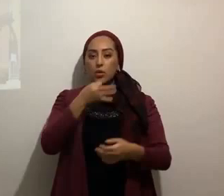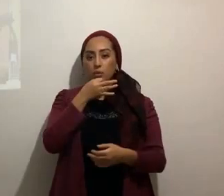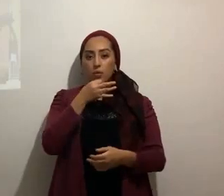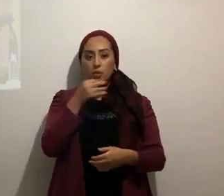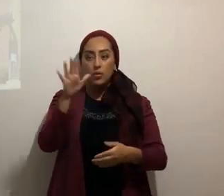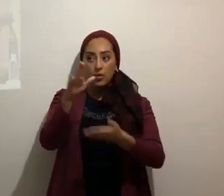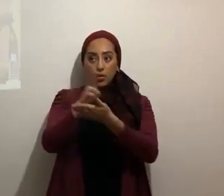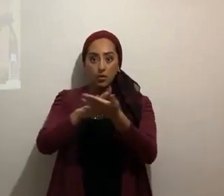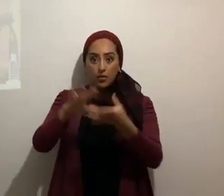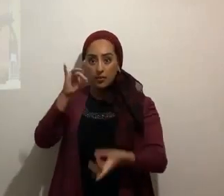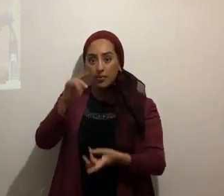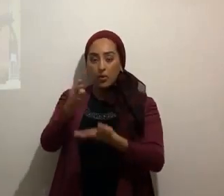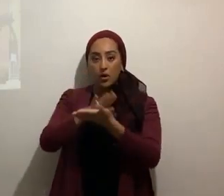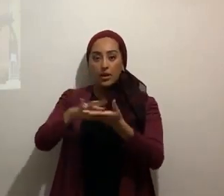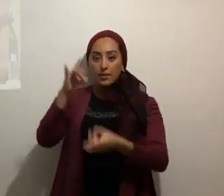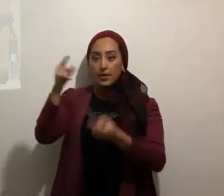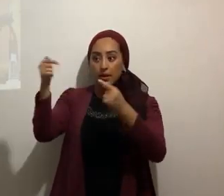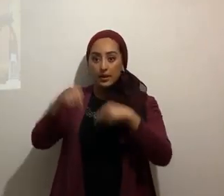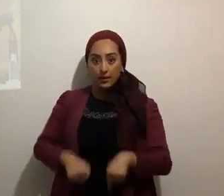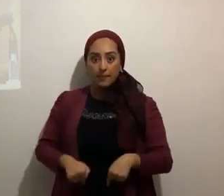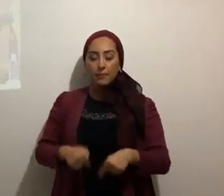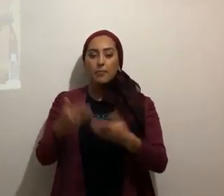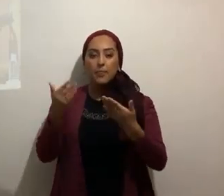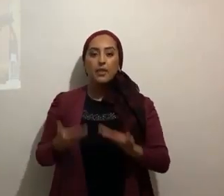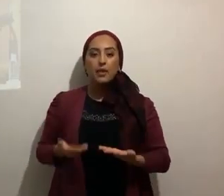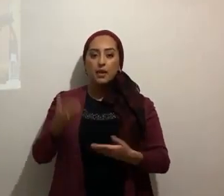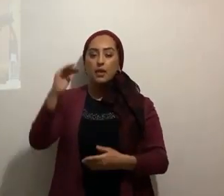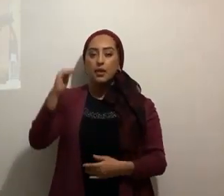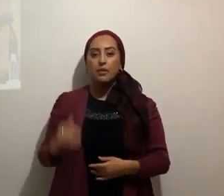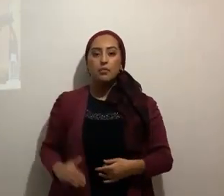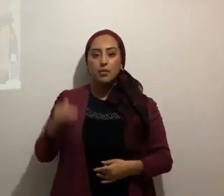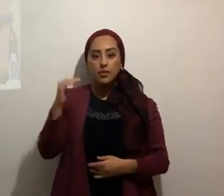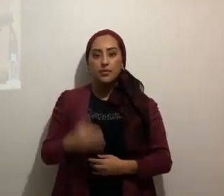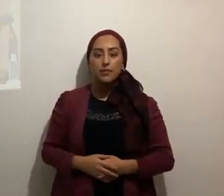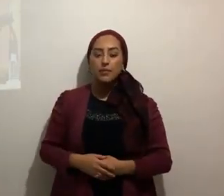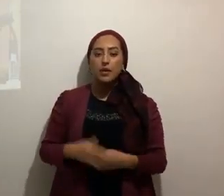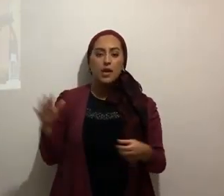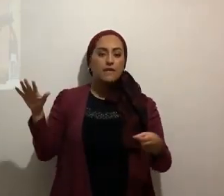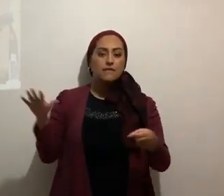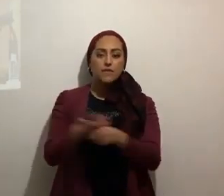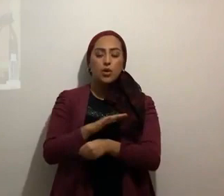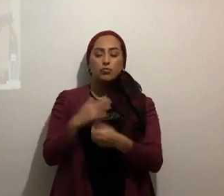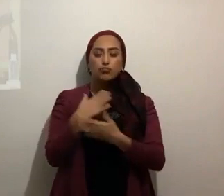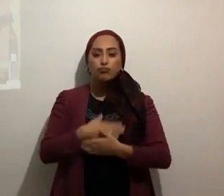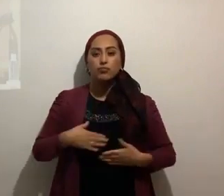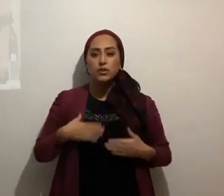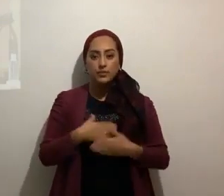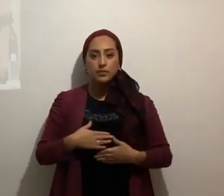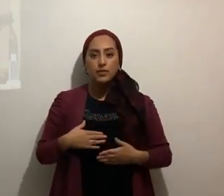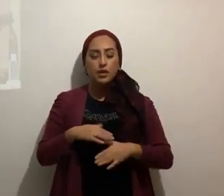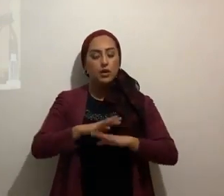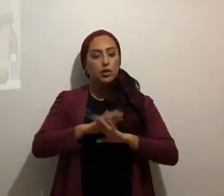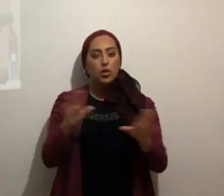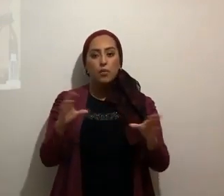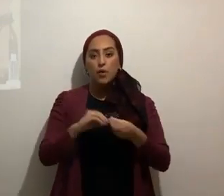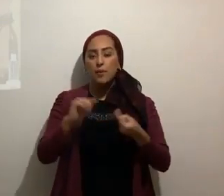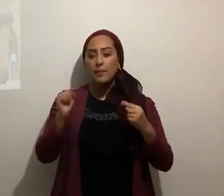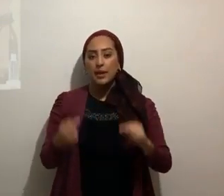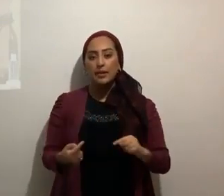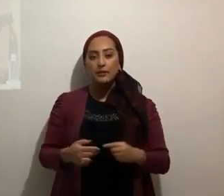viene su bendito Ruach HaKodesh y nos bautiza, nos llena de plenitud, y ya no nos